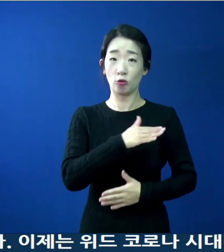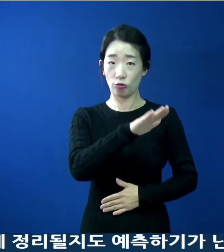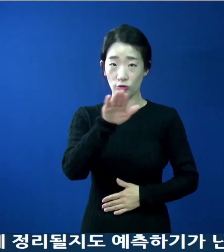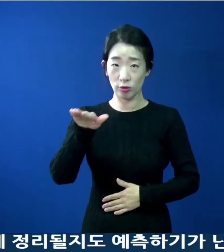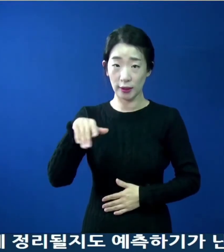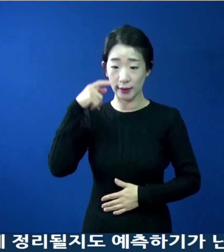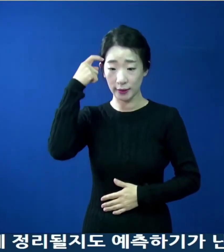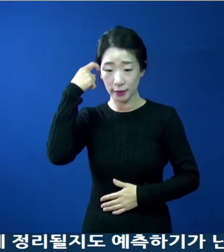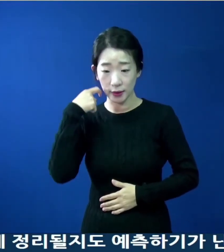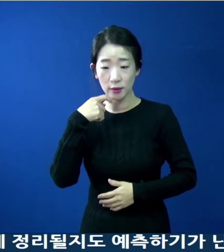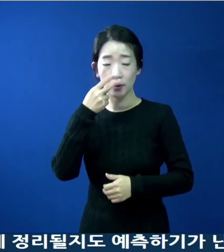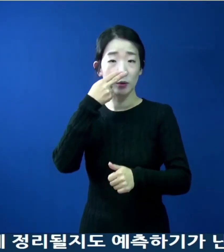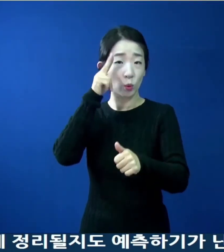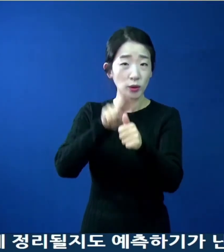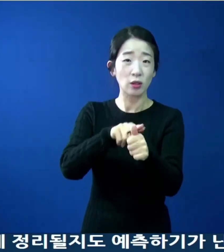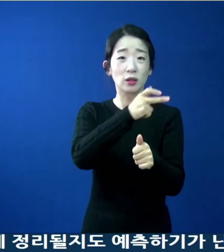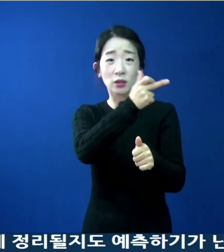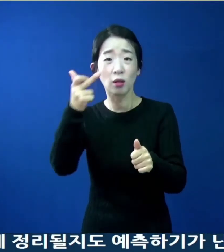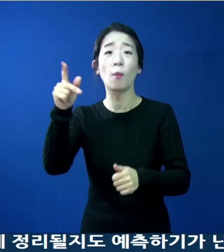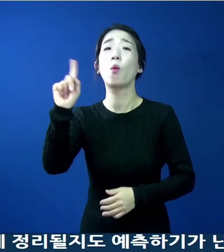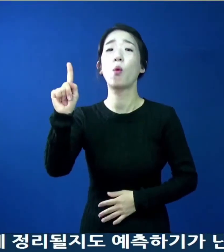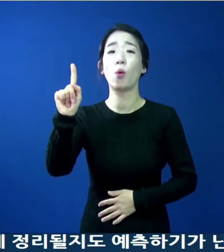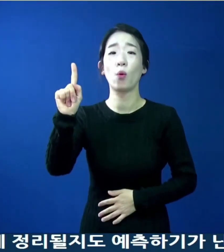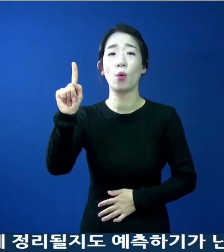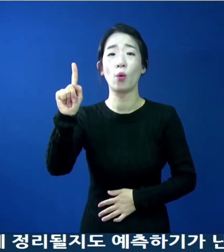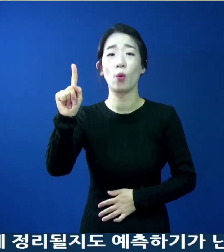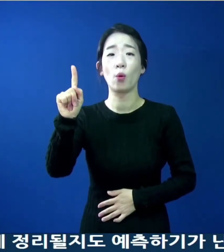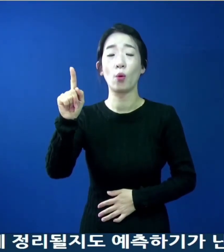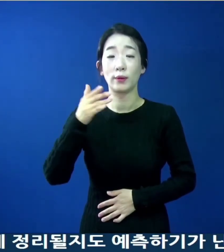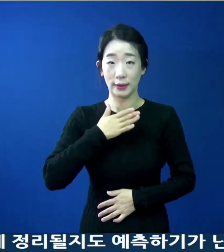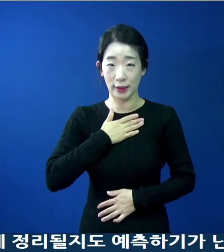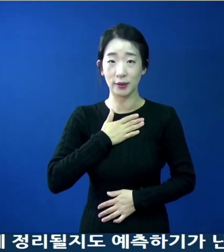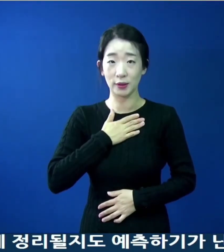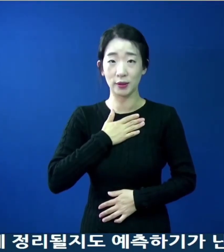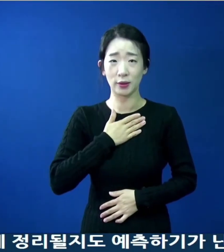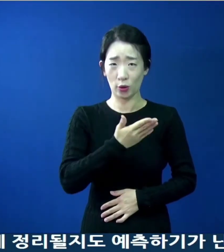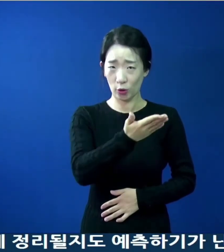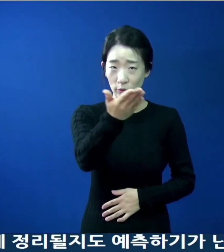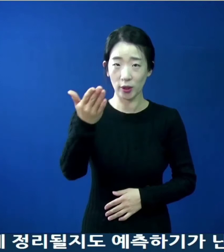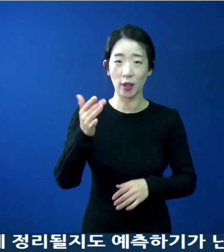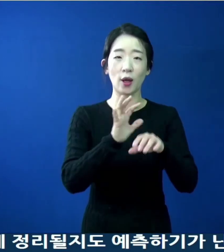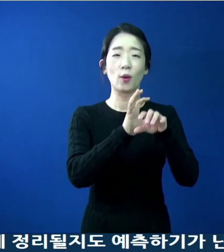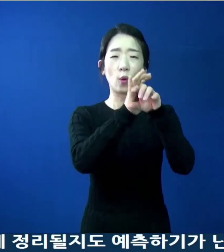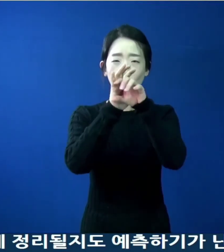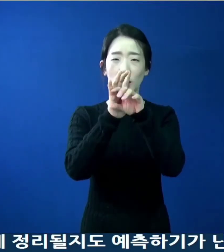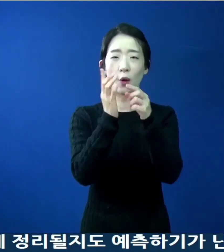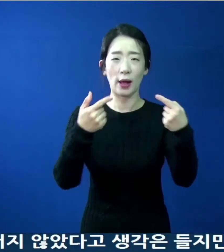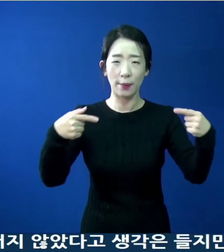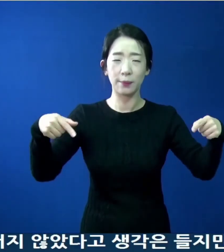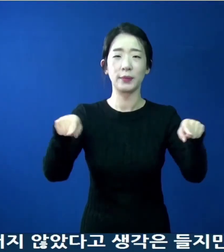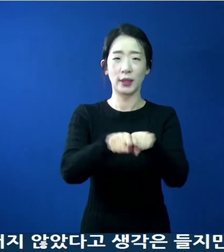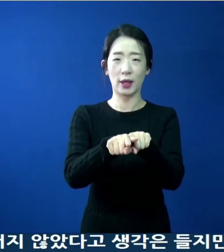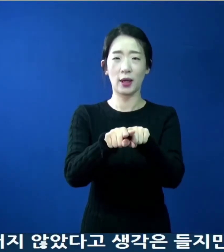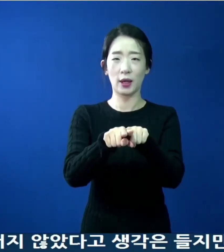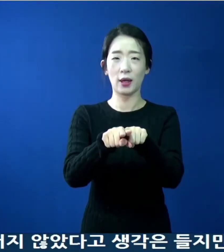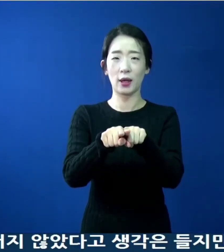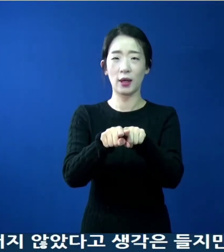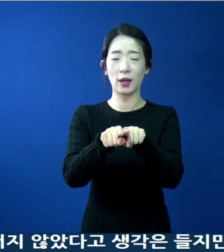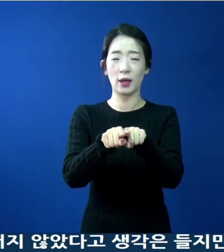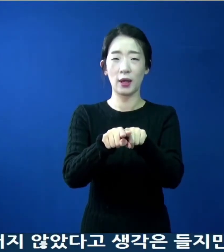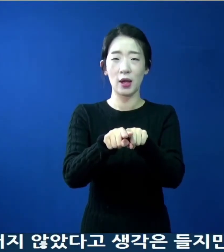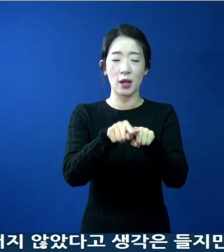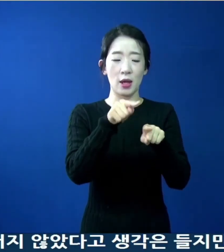중에 큰 도전이 무엇일까요? 저는 코로나와 함께 그리고